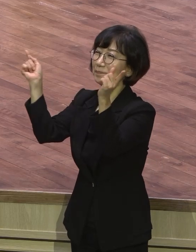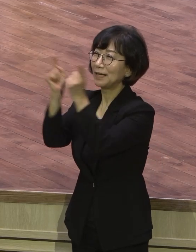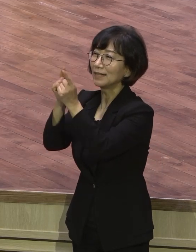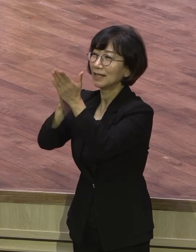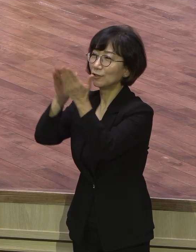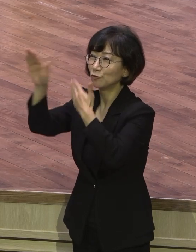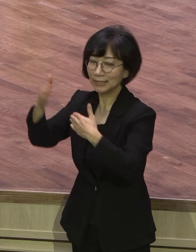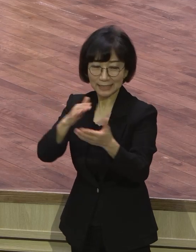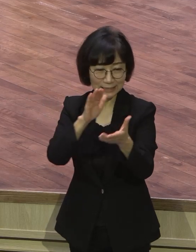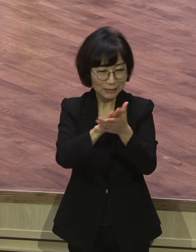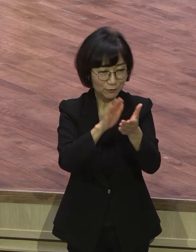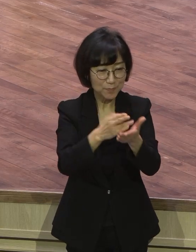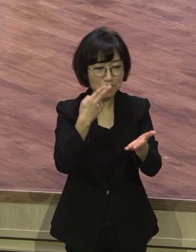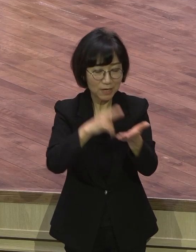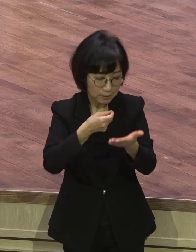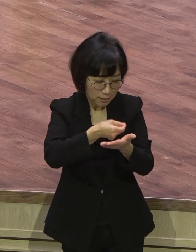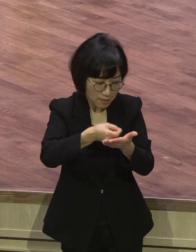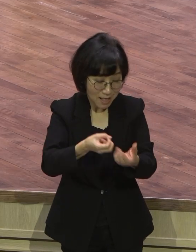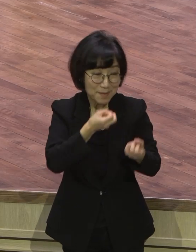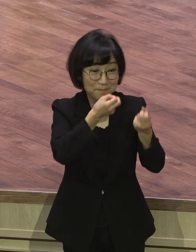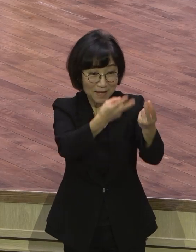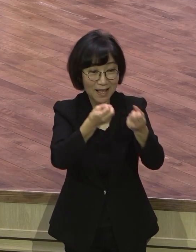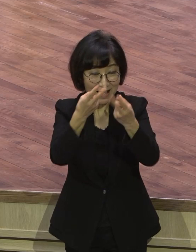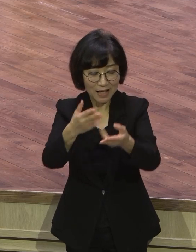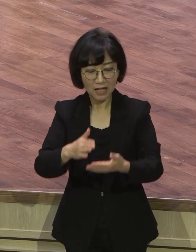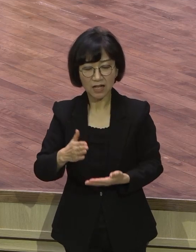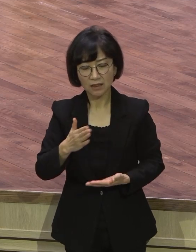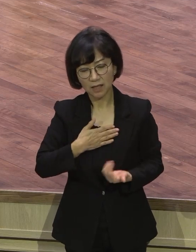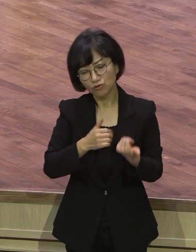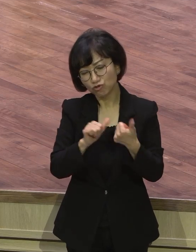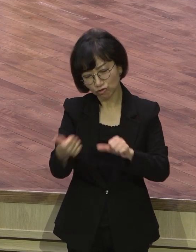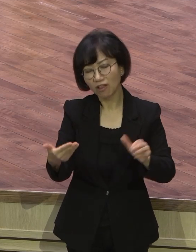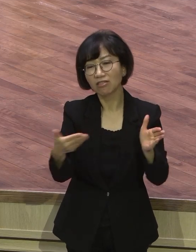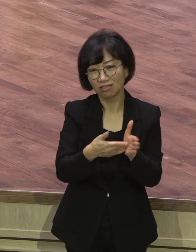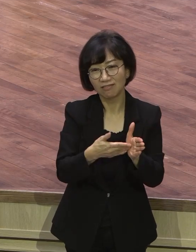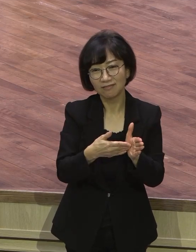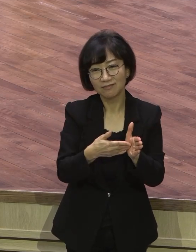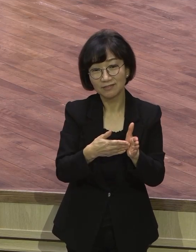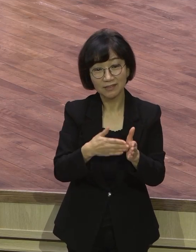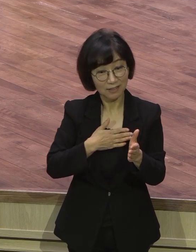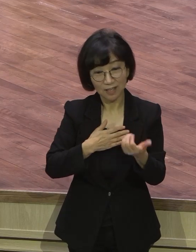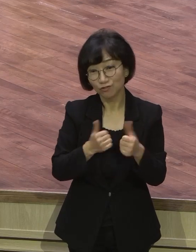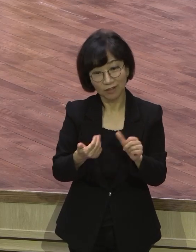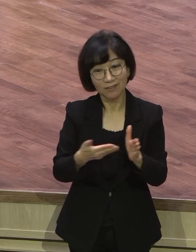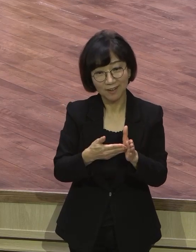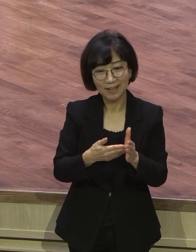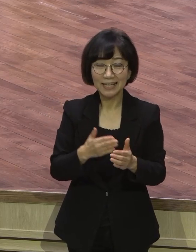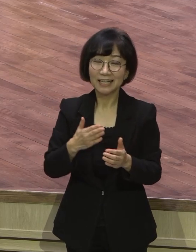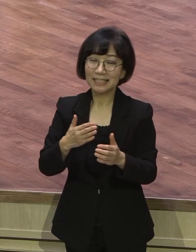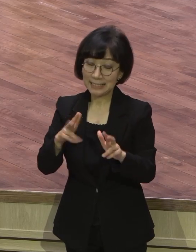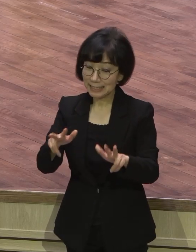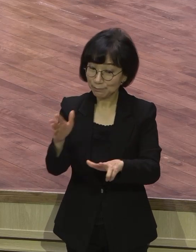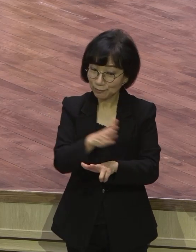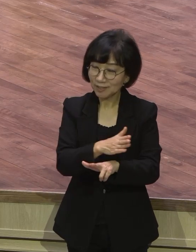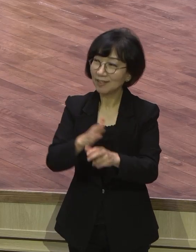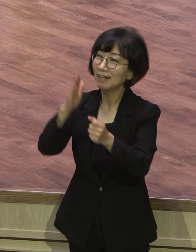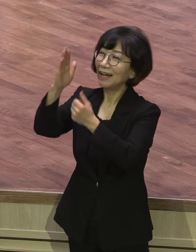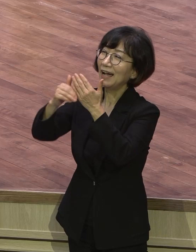나는 이제 죽었다. 이제 나는 다만 하나님을 기쁘시게 하기